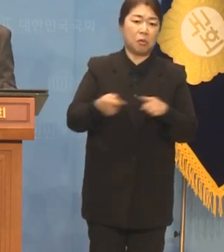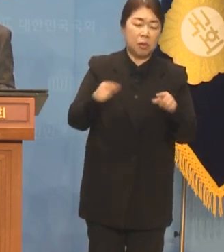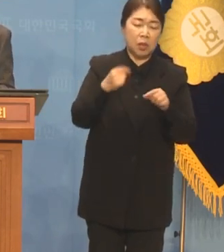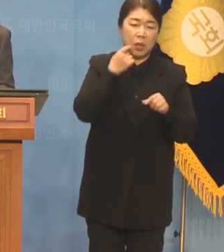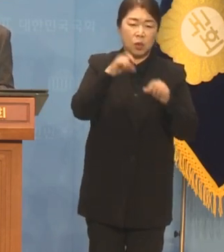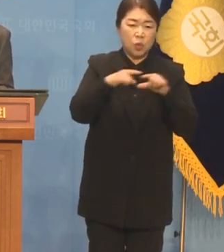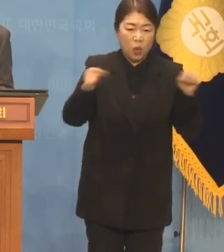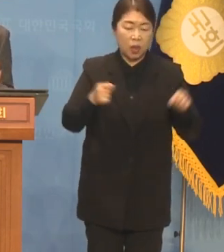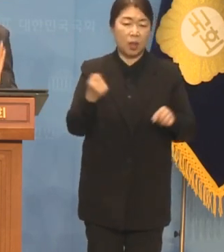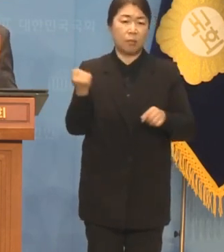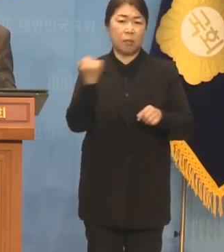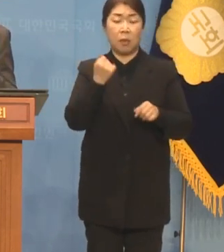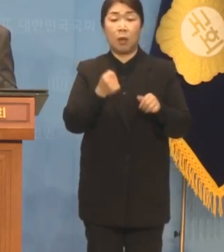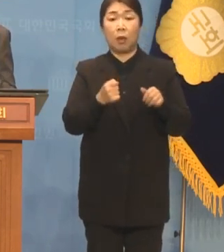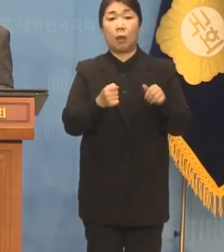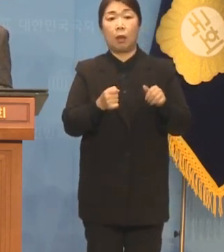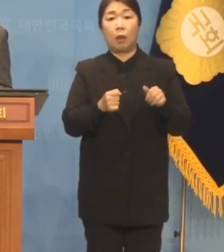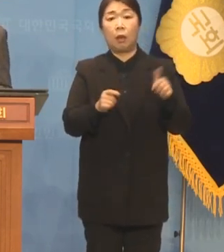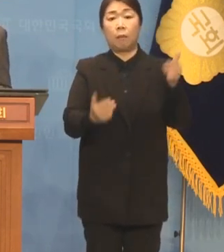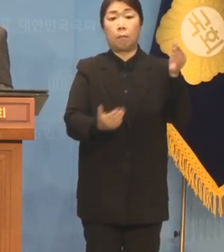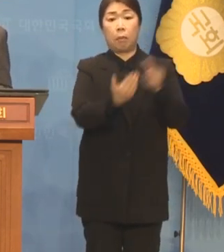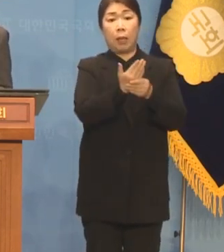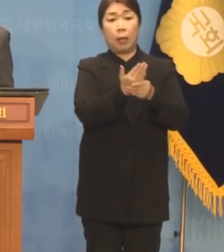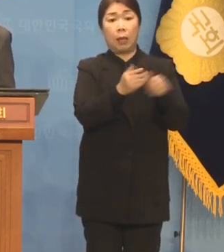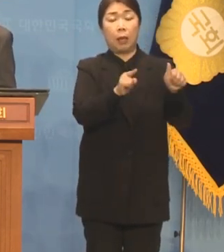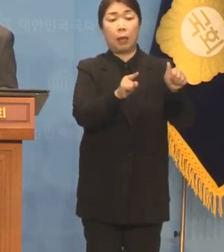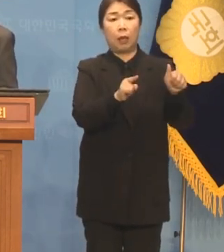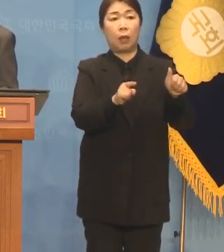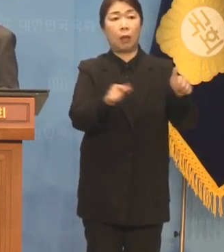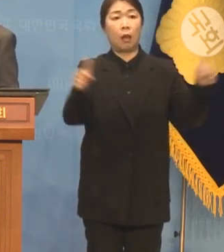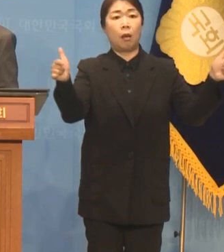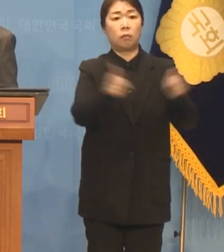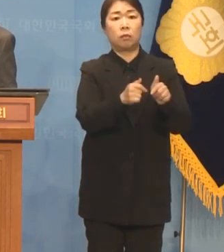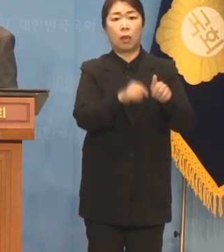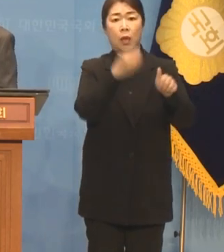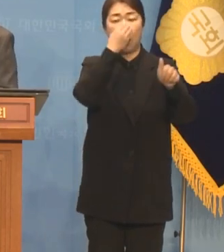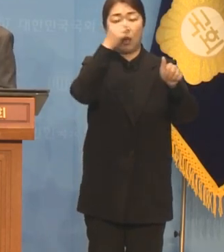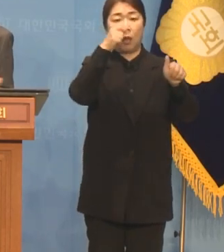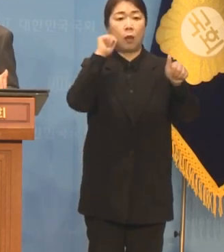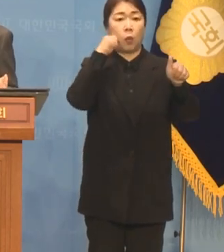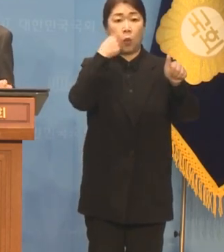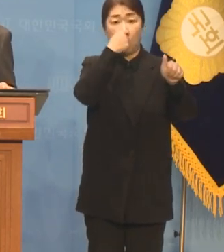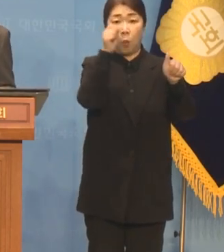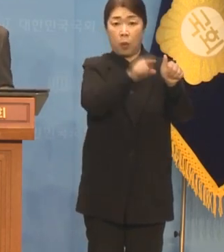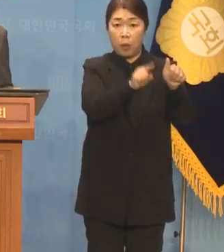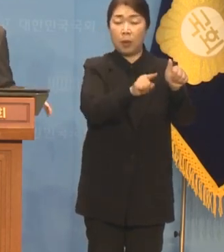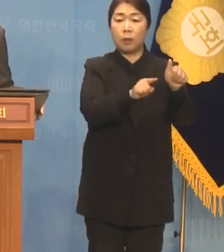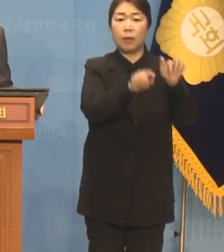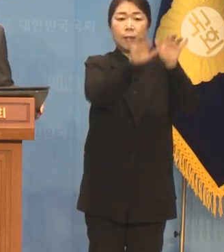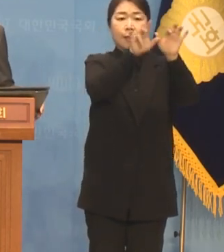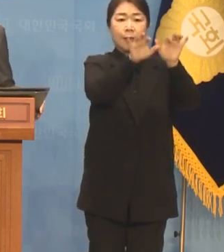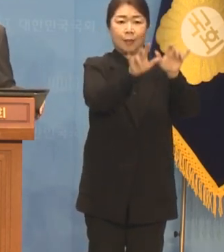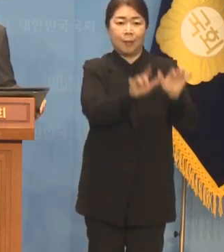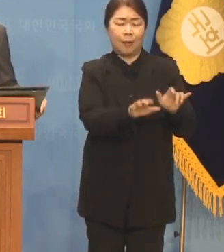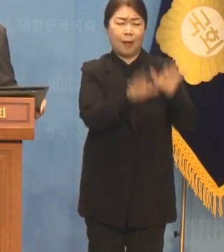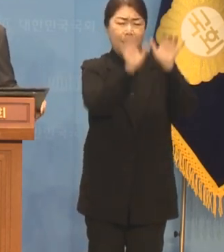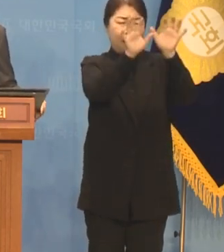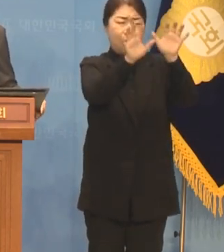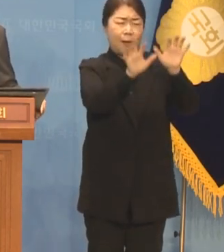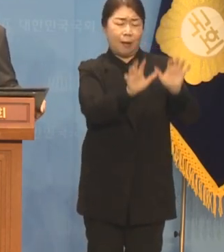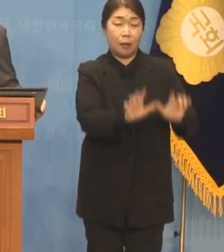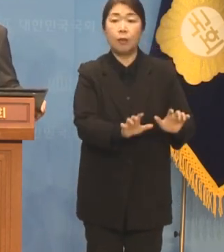식으로 폄훼하면서 이 조롱하는 그런 댓글이 10,000개 이상이 이 인터넷상을